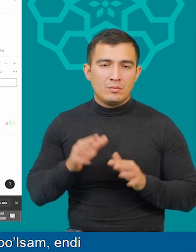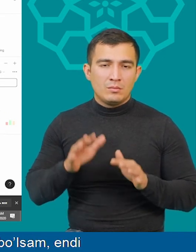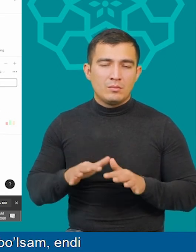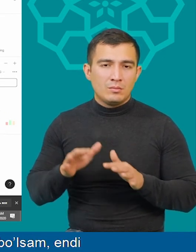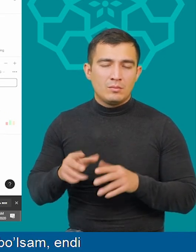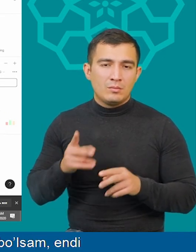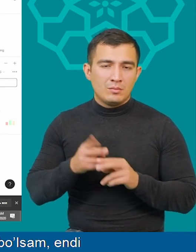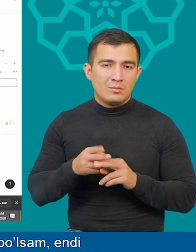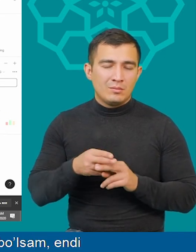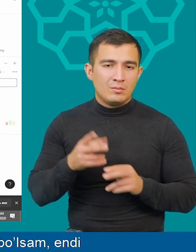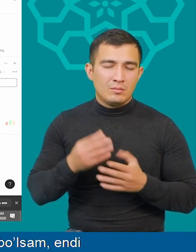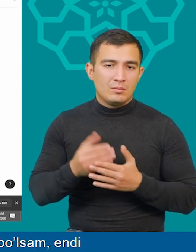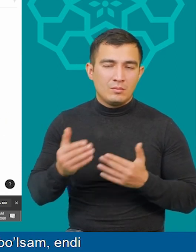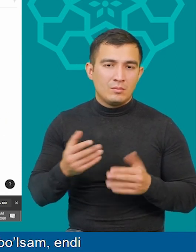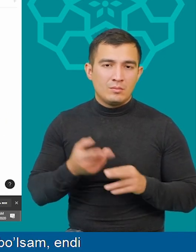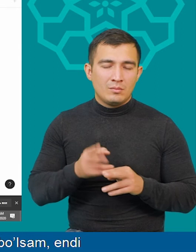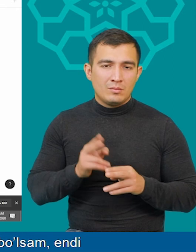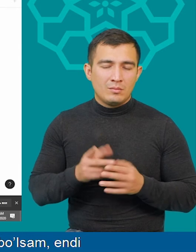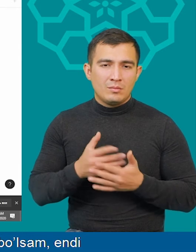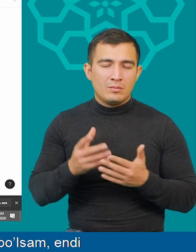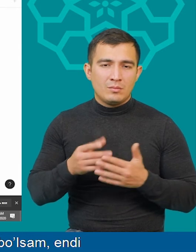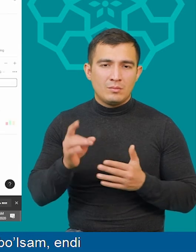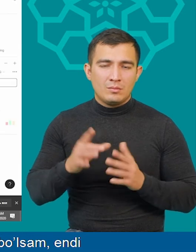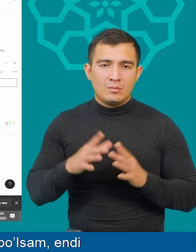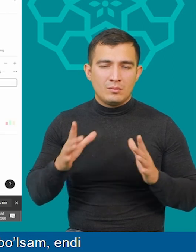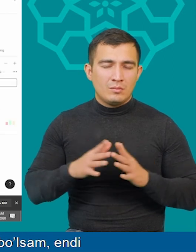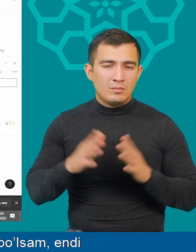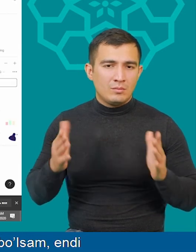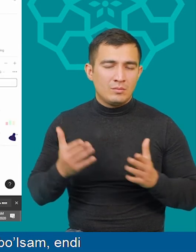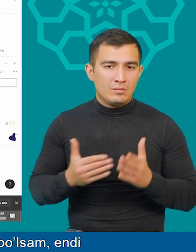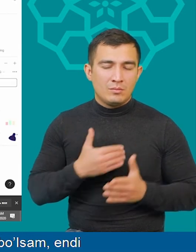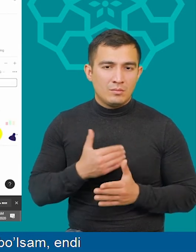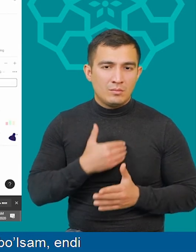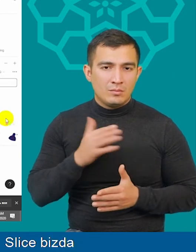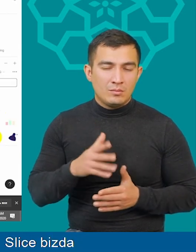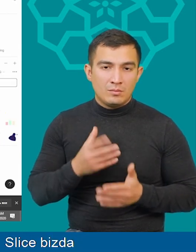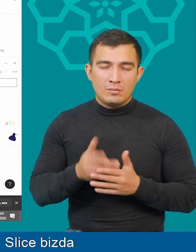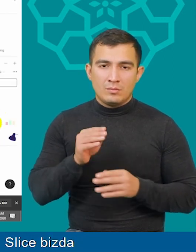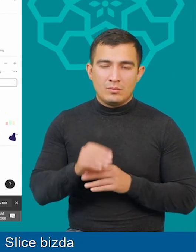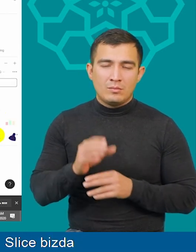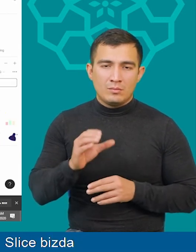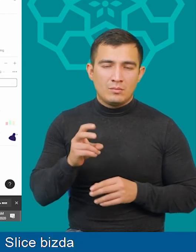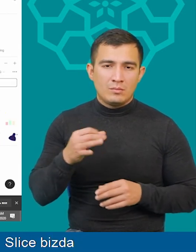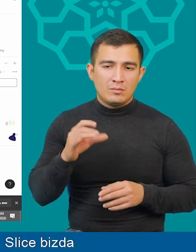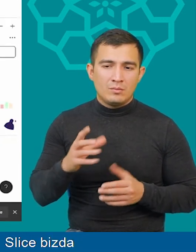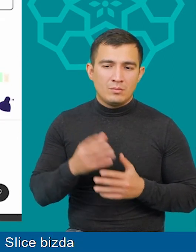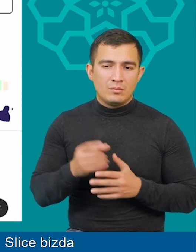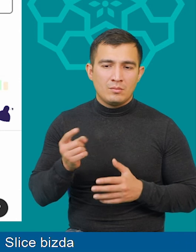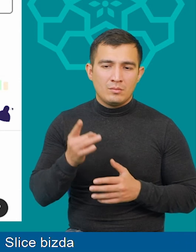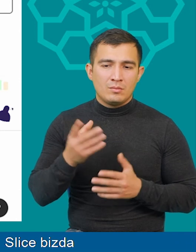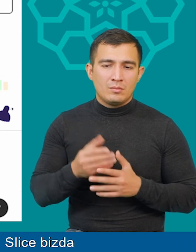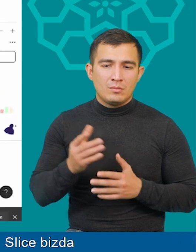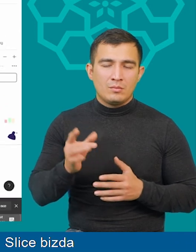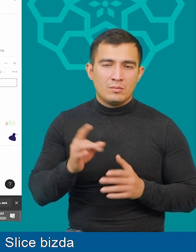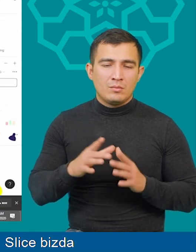kesyapti. Agar bu slice kattaroq qiladigan bo'lsam va slice ustiga bosadigan bo'lsam, endi slice kattaroq ko'rsatyapti. Mana bu